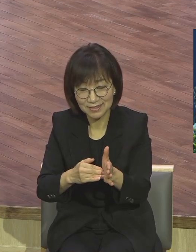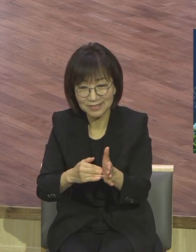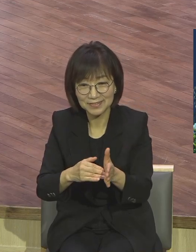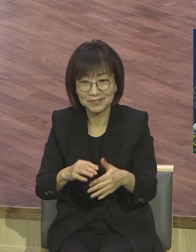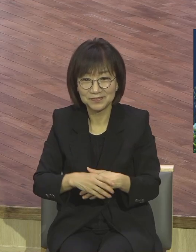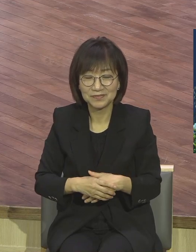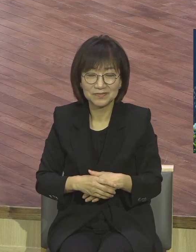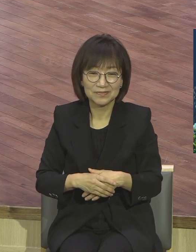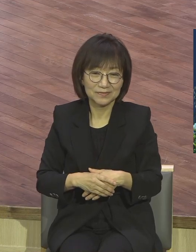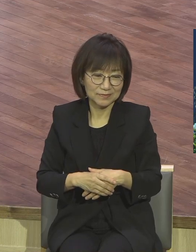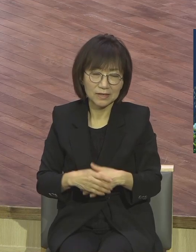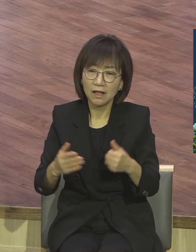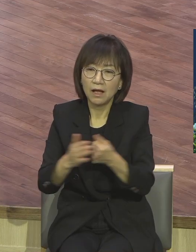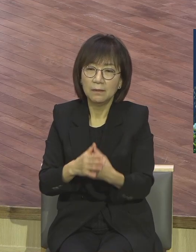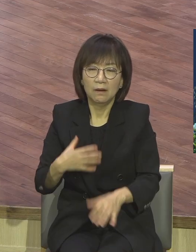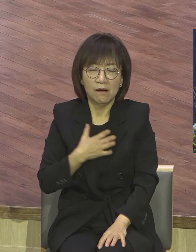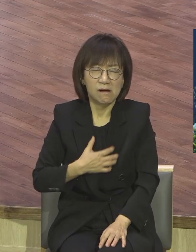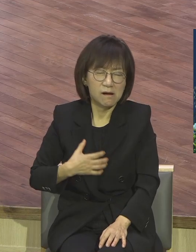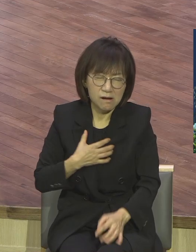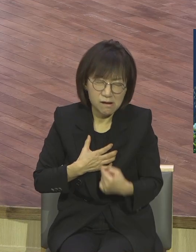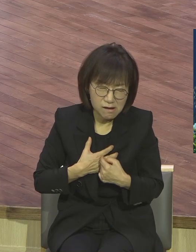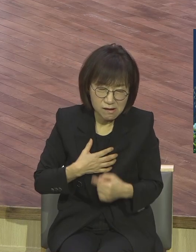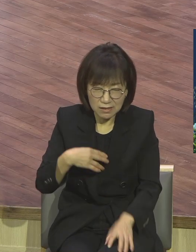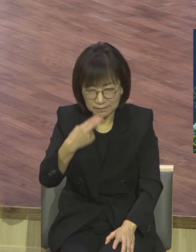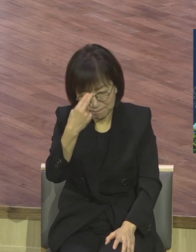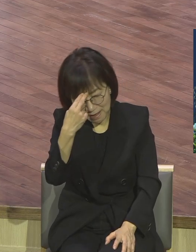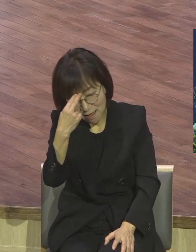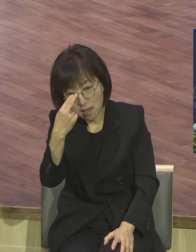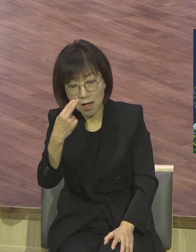그러니 뭐 염려, 근심,